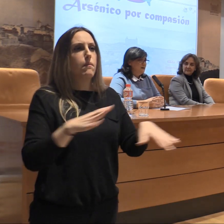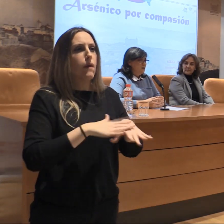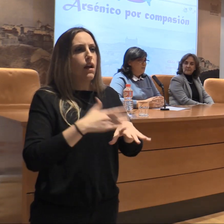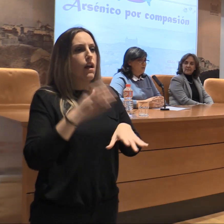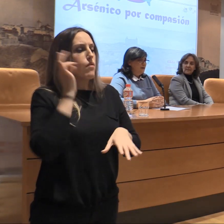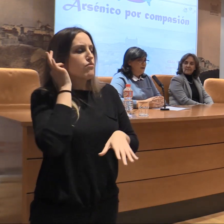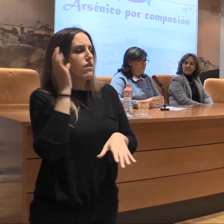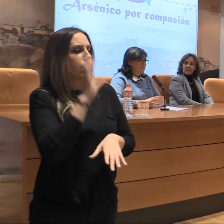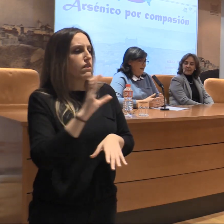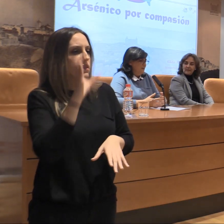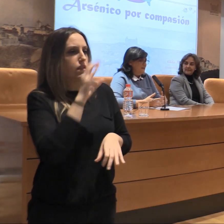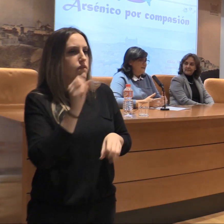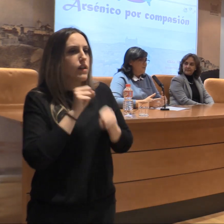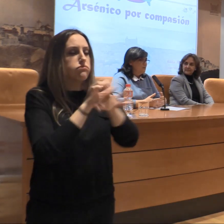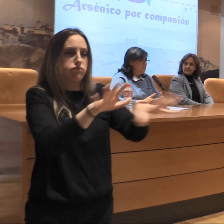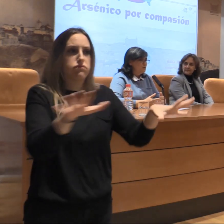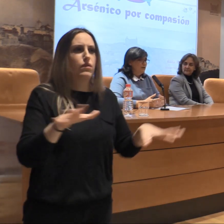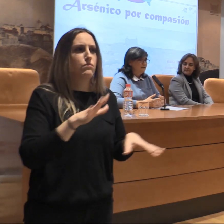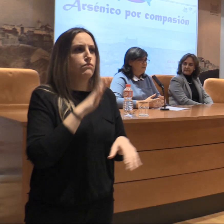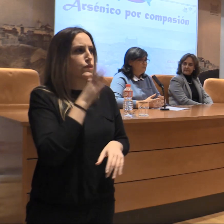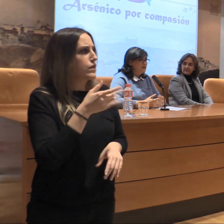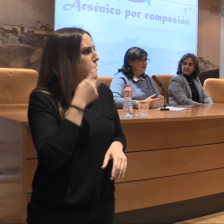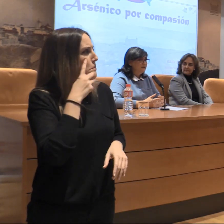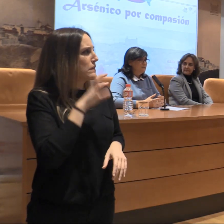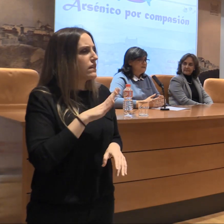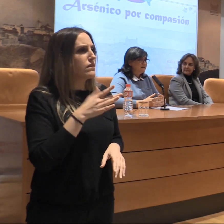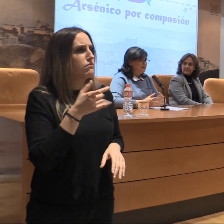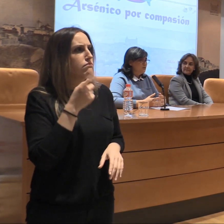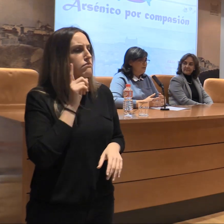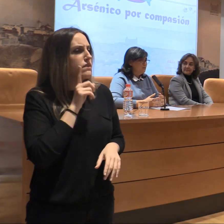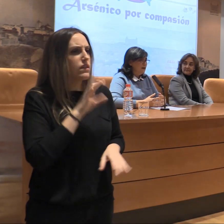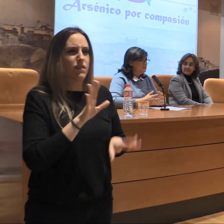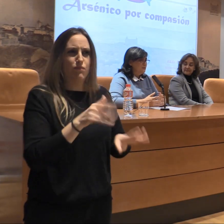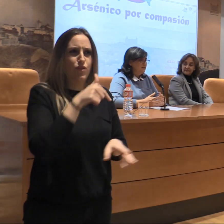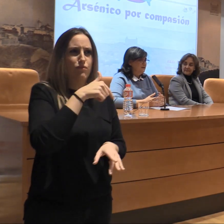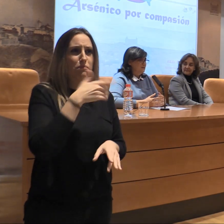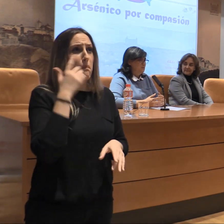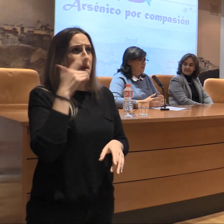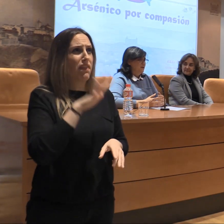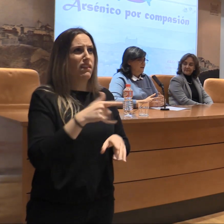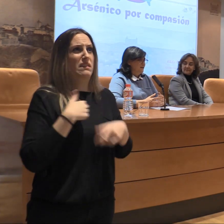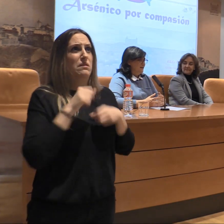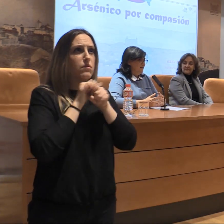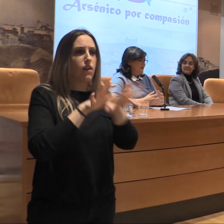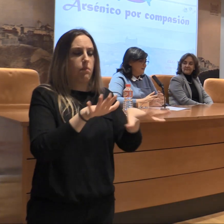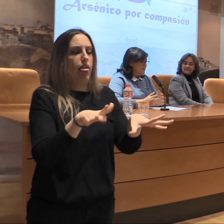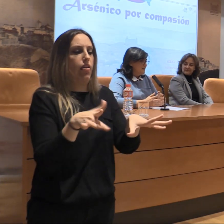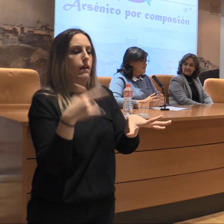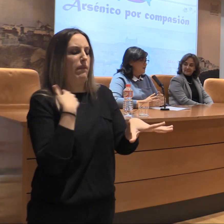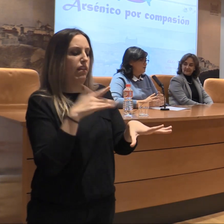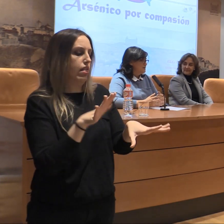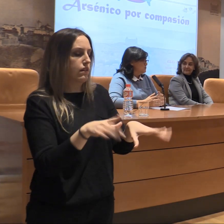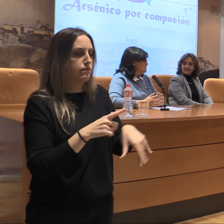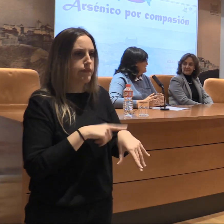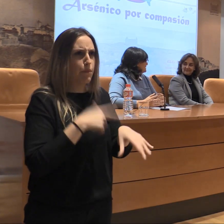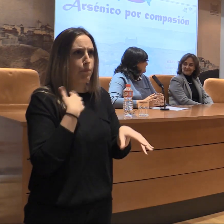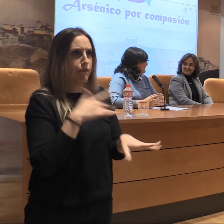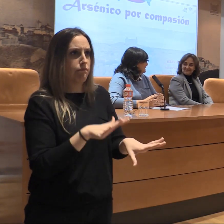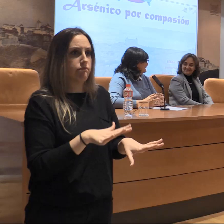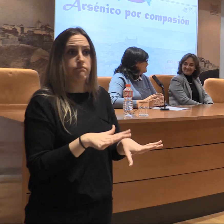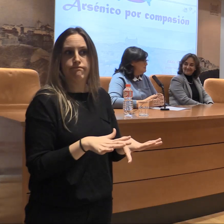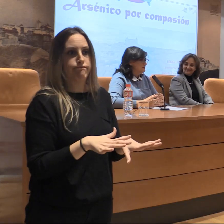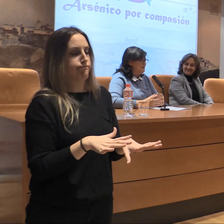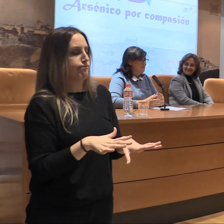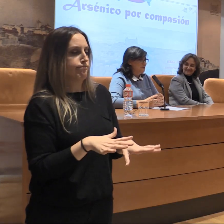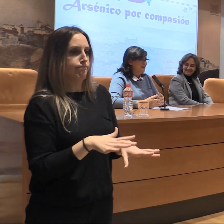científicas. Porque parece mentira, pero en nuestro colectivo hay mucha gente que piensa que esto de divulgar es perder el tiempo, que hay que dedicarse a otras cosas. Y